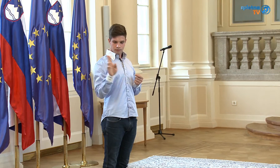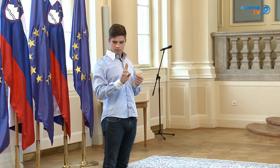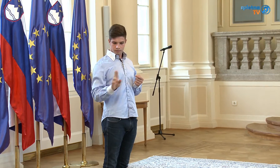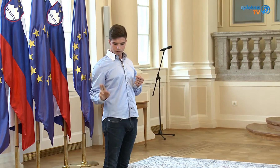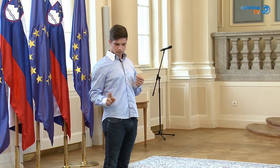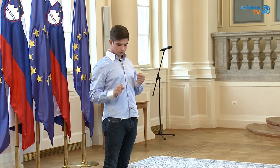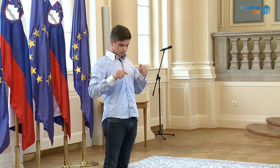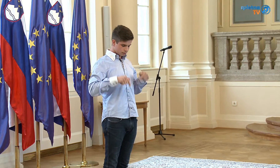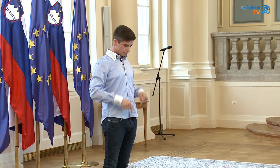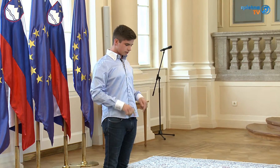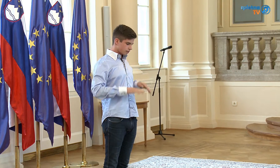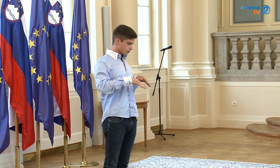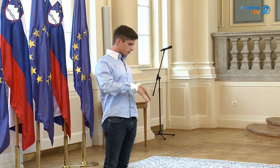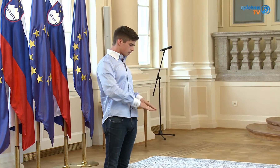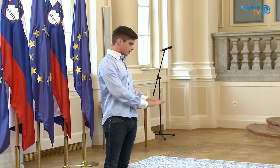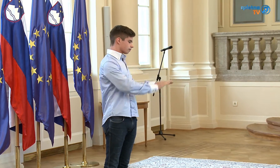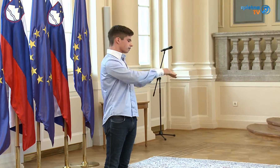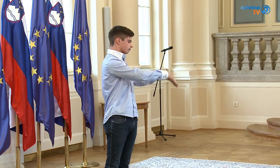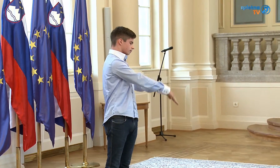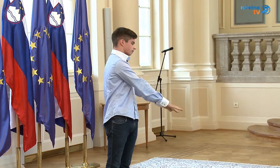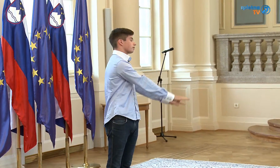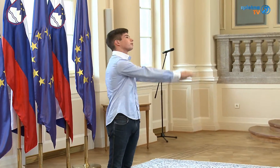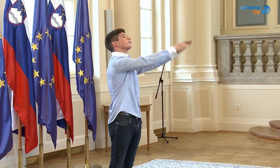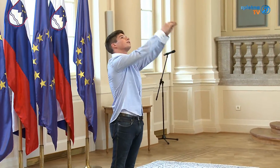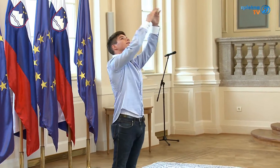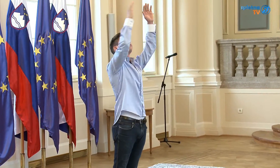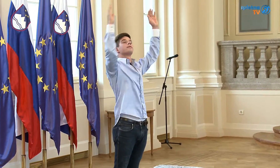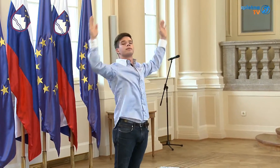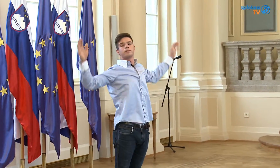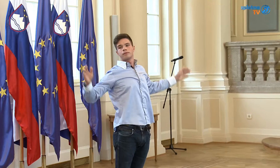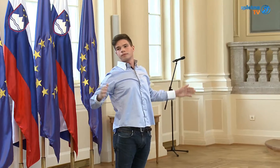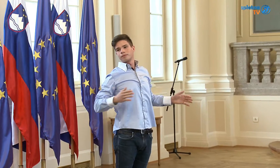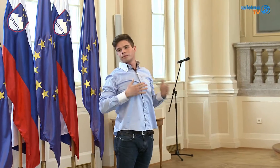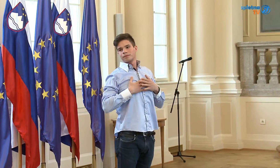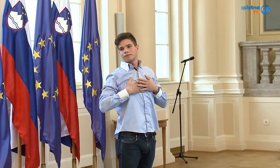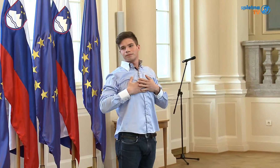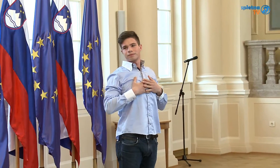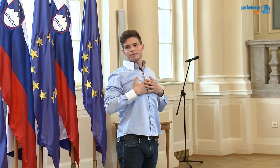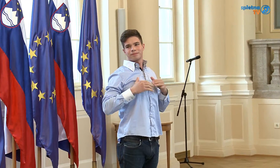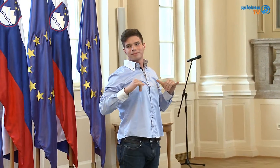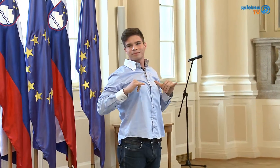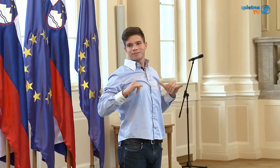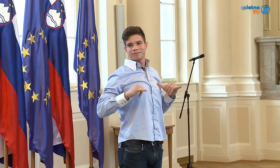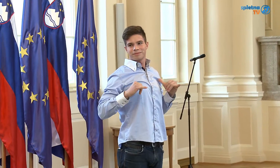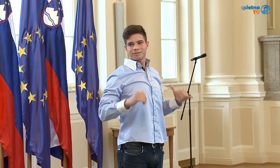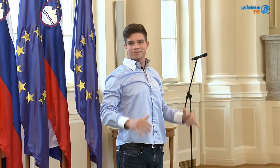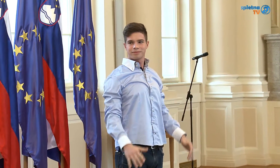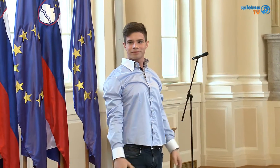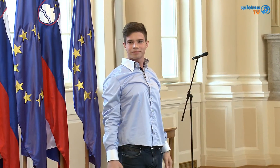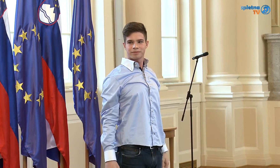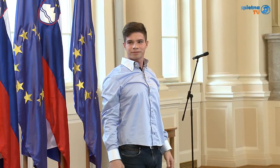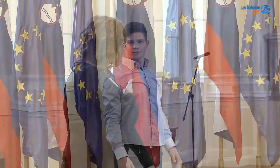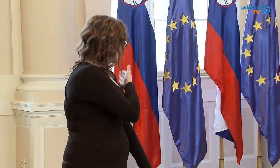blue ocean, under the open sky? Oh my baby, I'm trying. Boy,